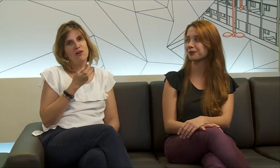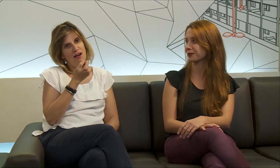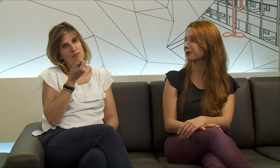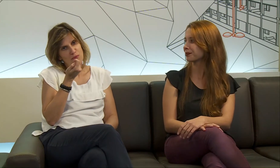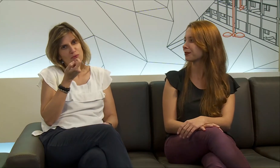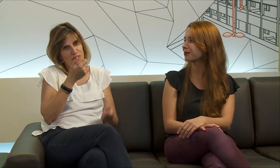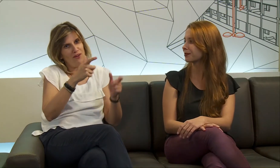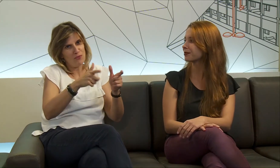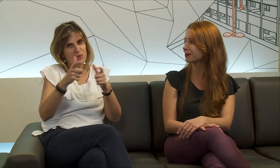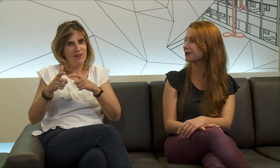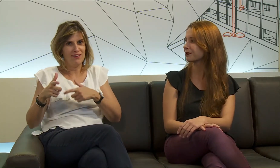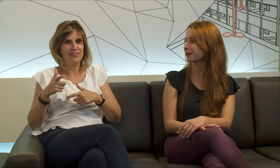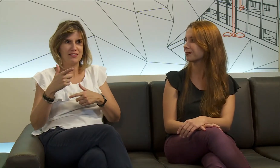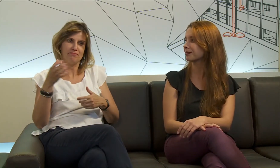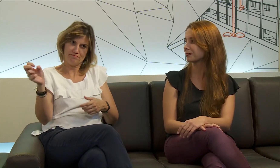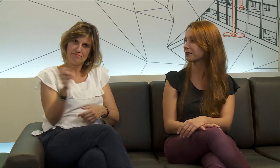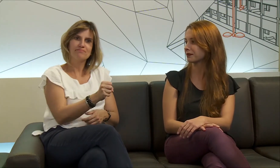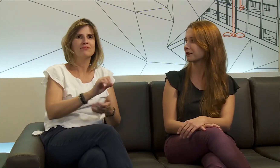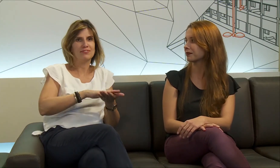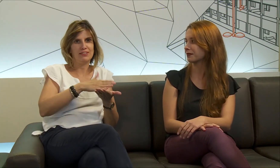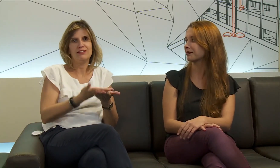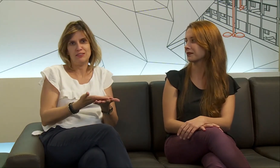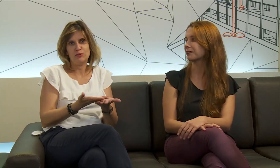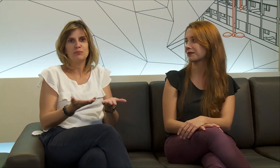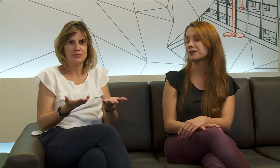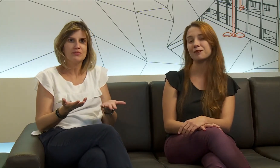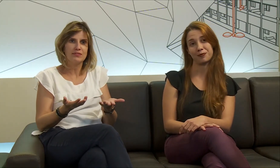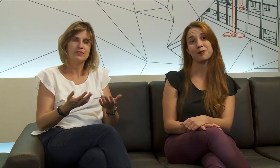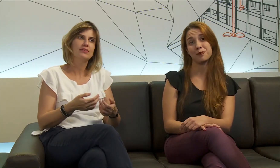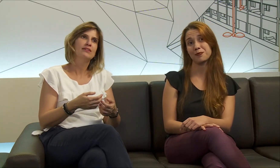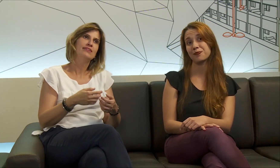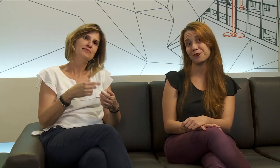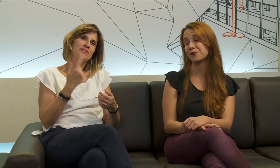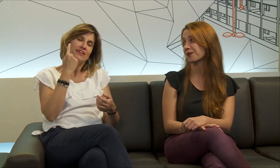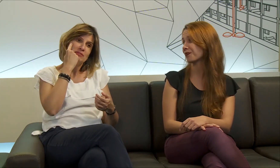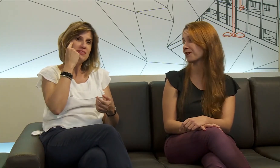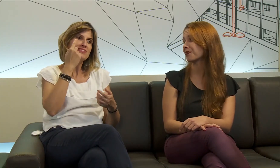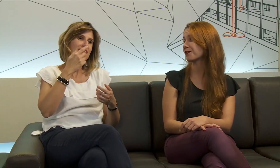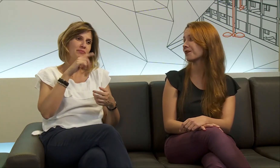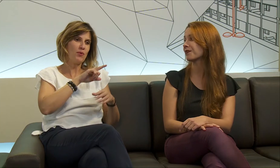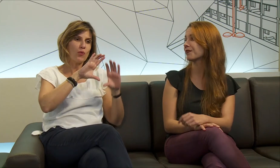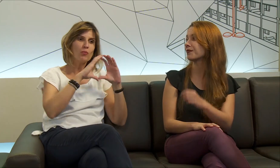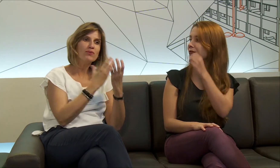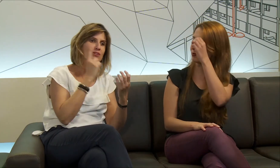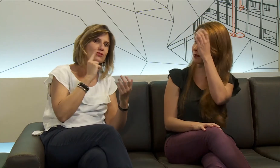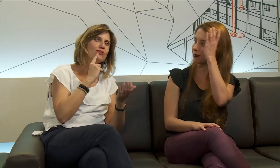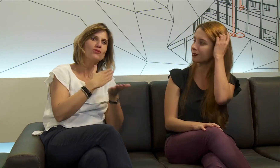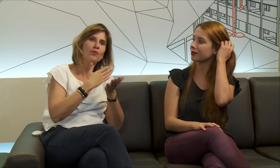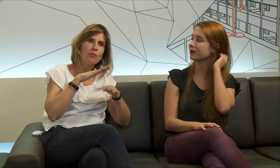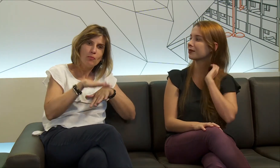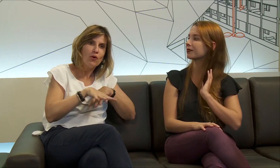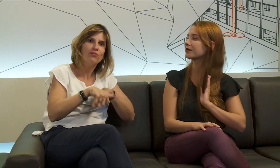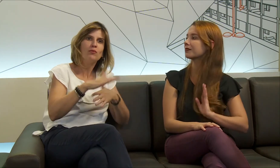Existe, mas são poucos os lugares que de fato aplicam a lei. Porque a comunidade surda,